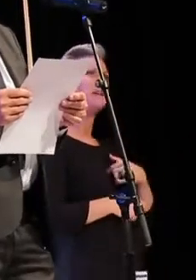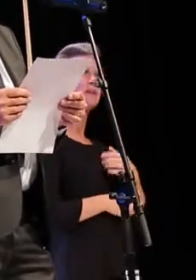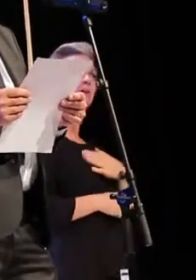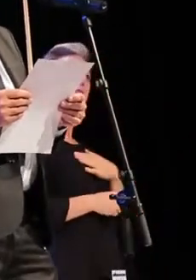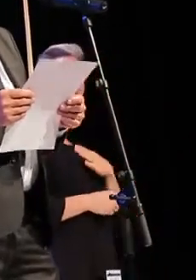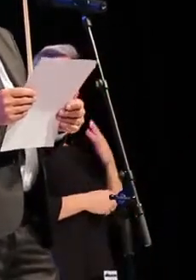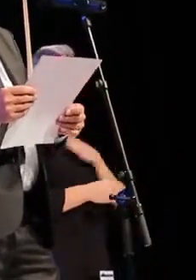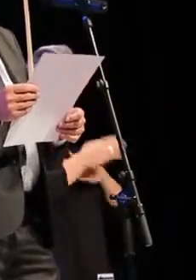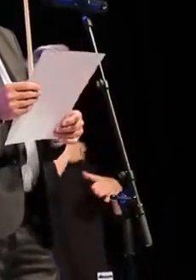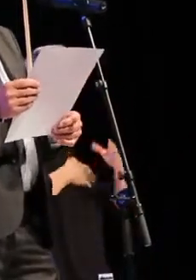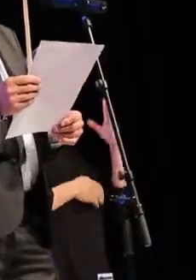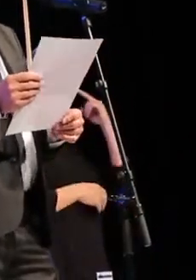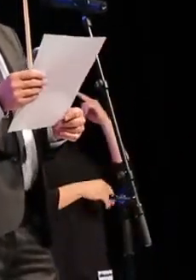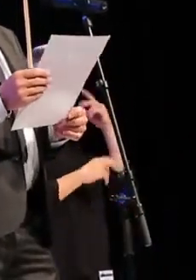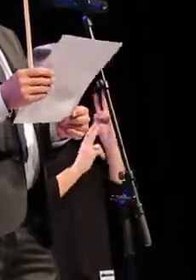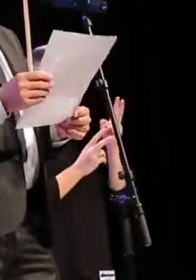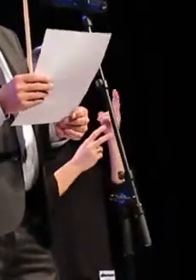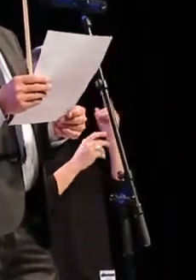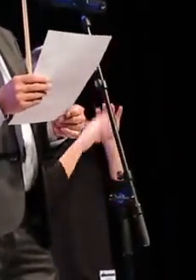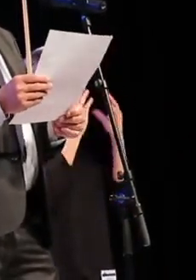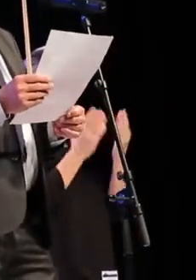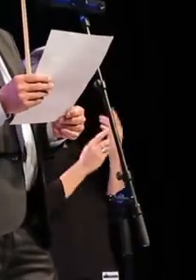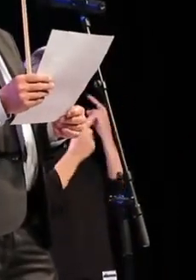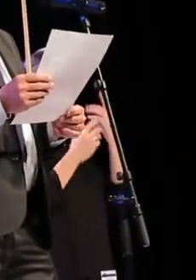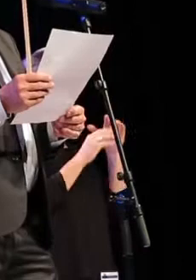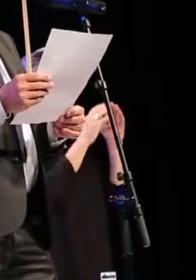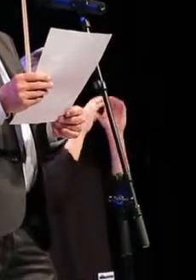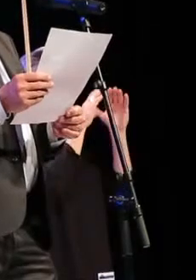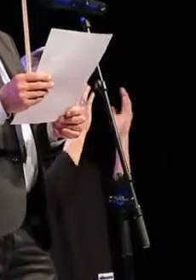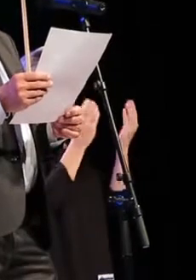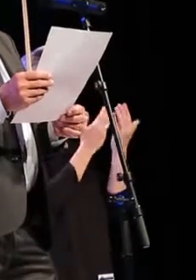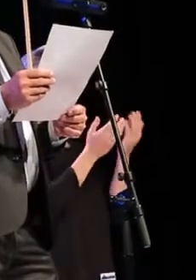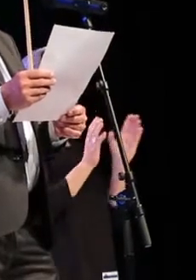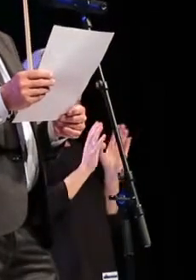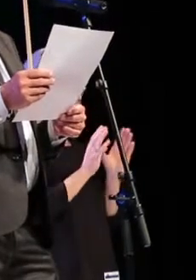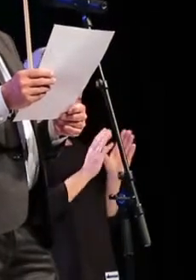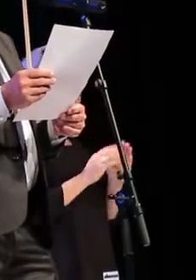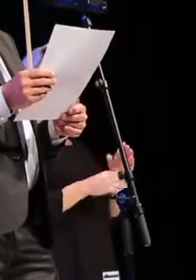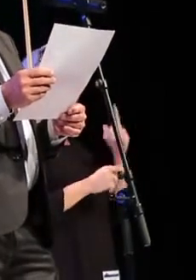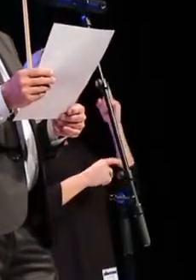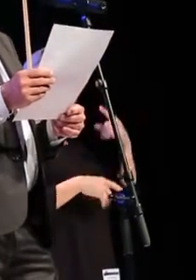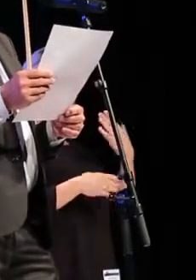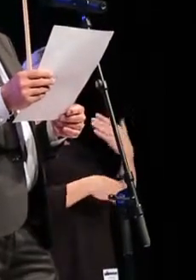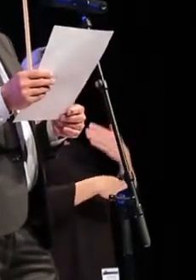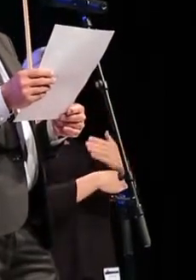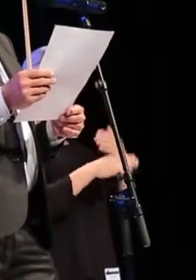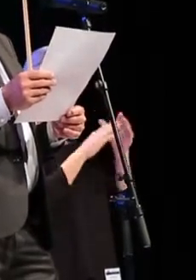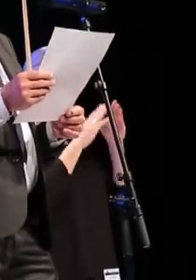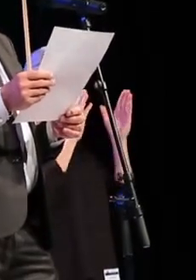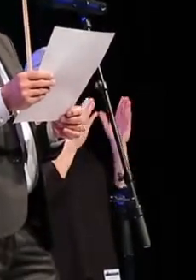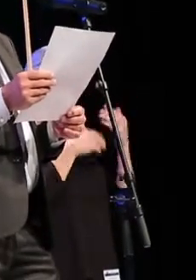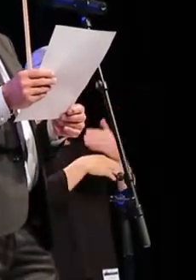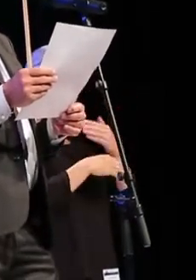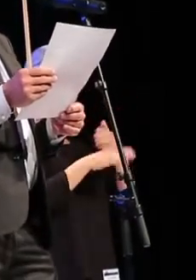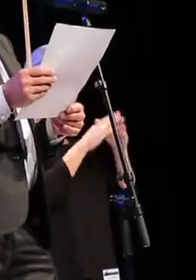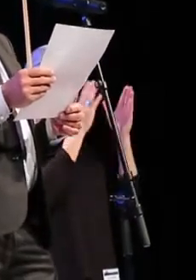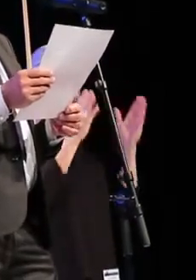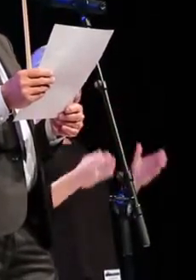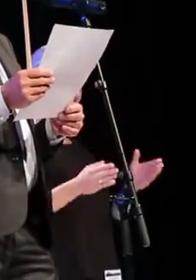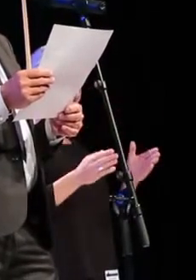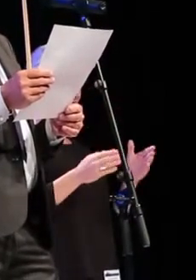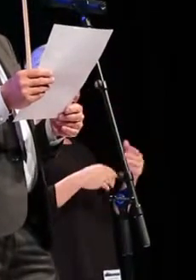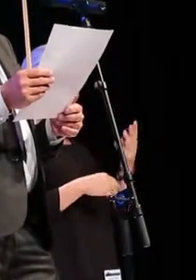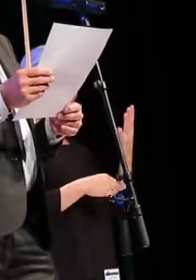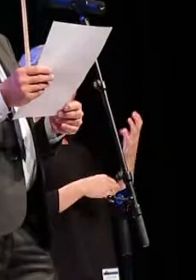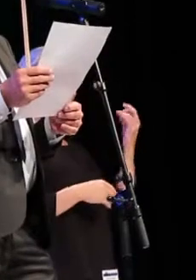världens vardagsrum. Sedan Kulturhuset Stadsteatern invigdes för 40 år sedan är det här en plats där alla